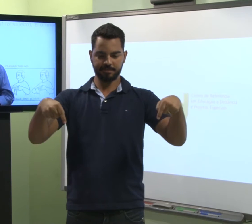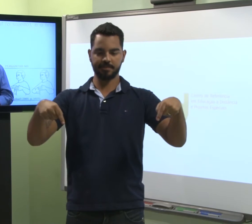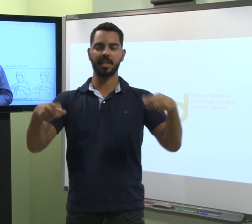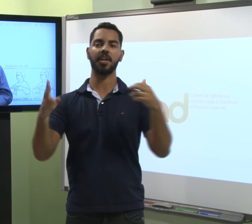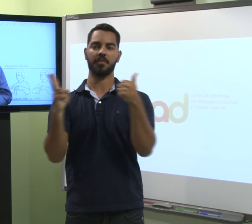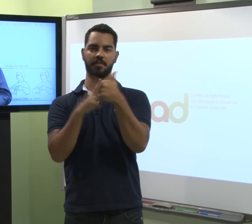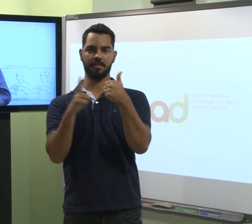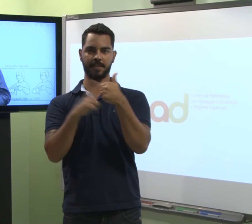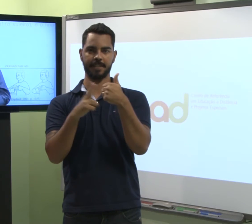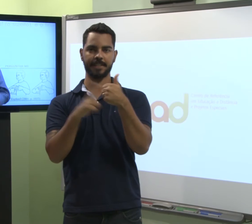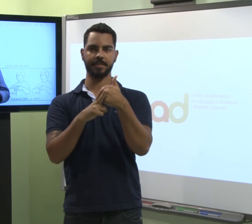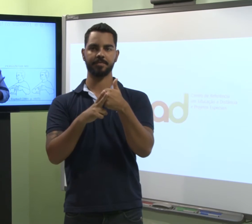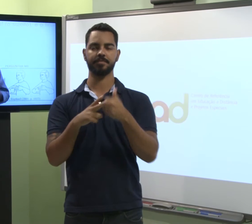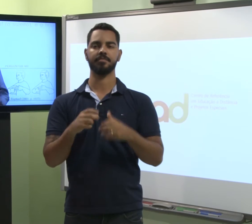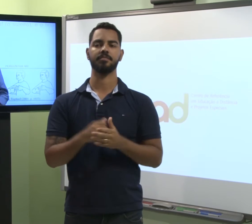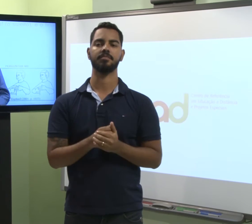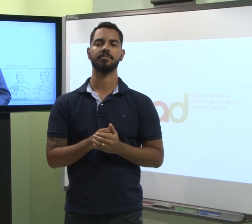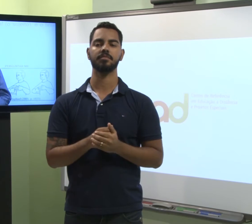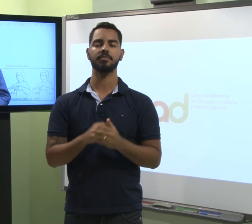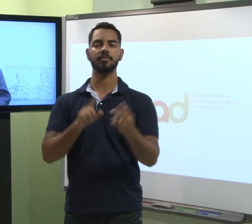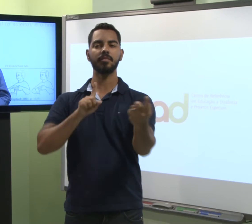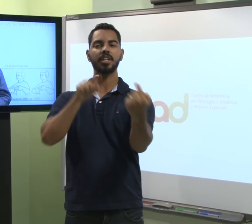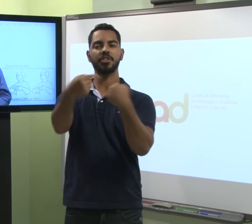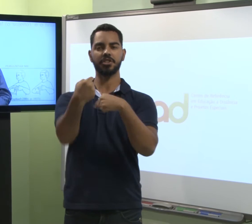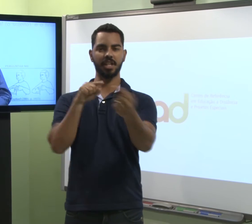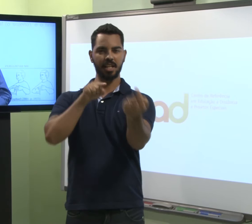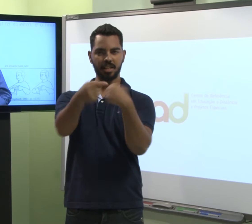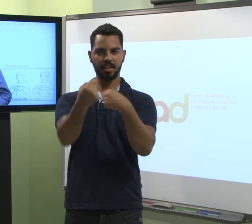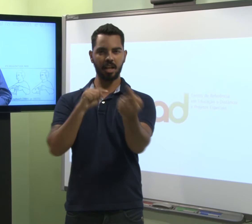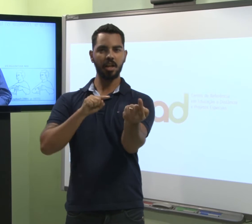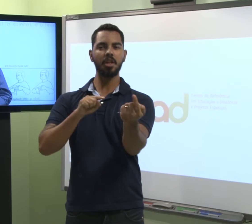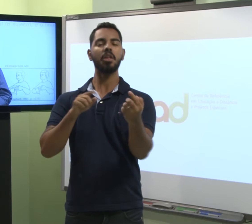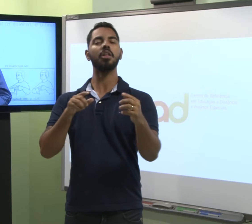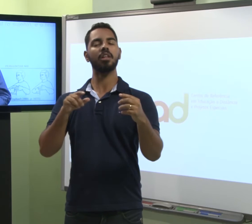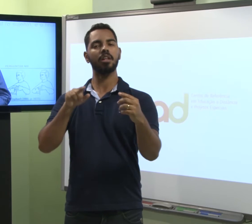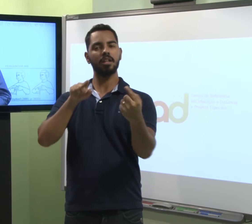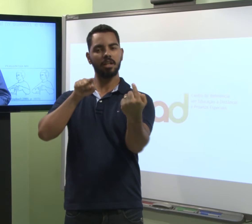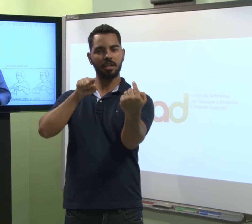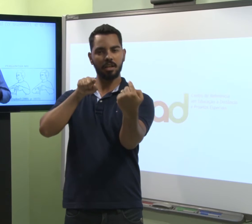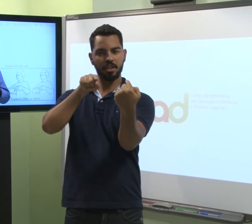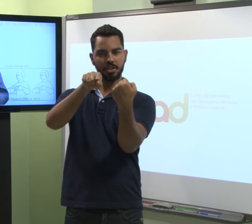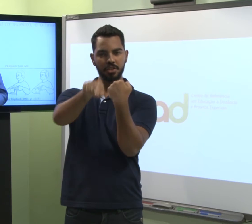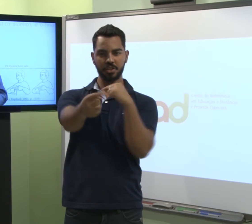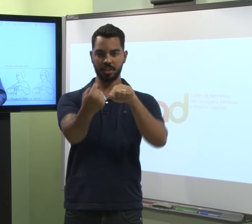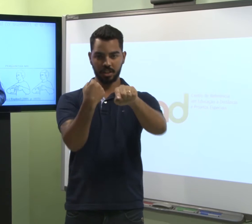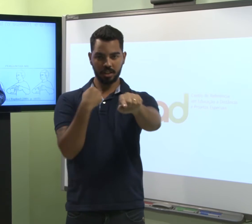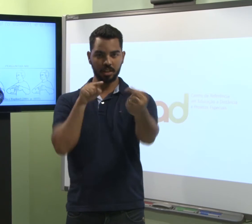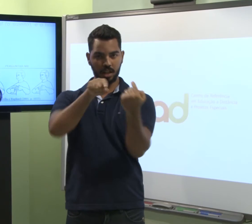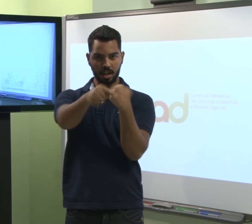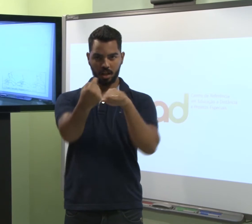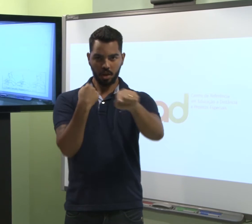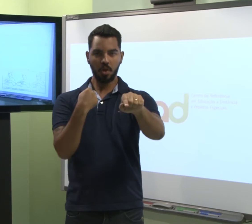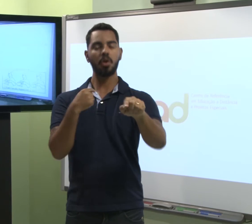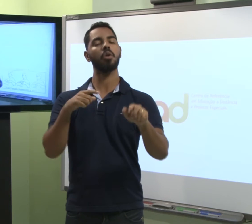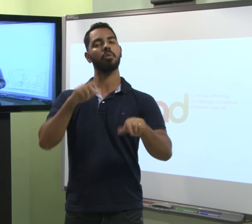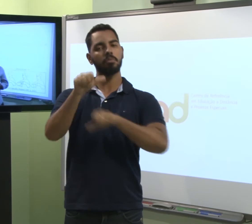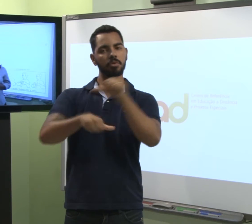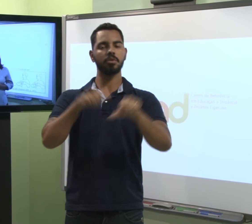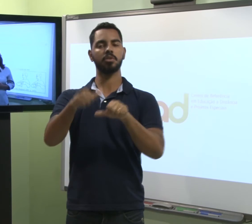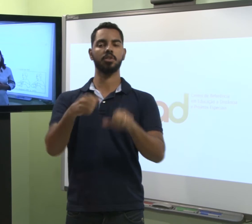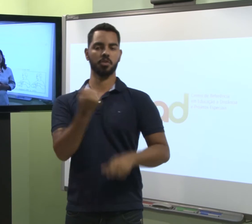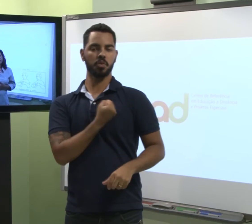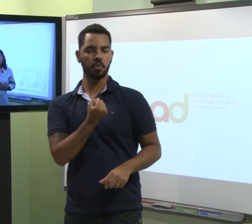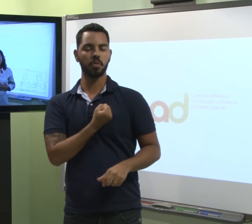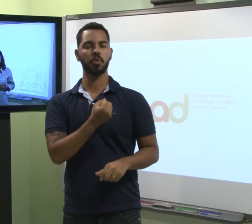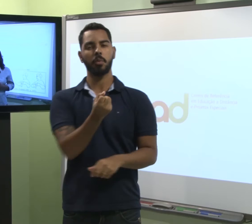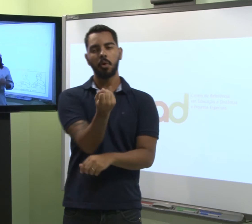anterior. A mudança na orientação contribui para a realização da concordância de número e pessoa.